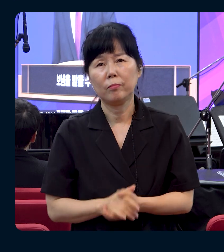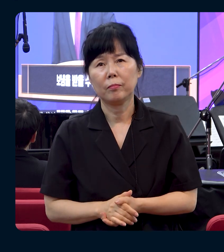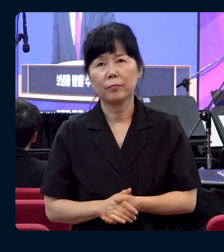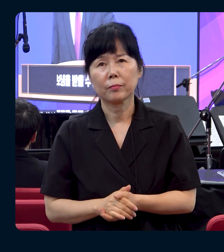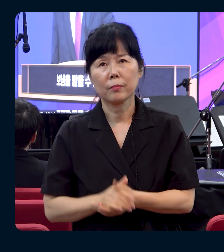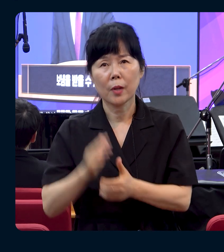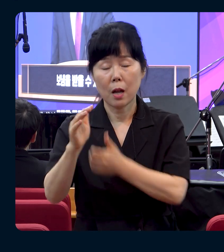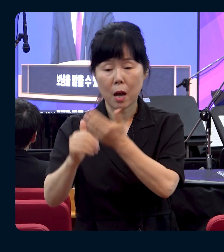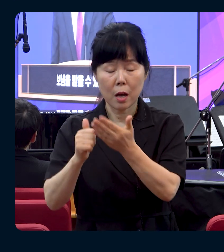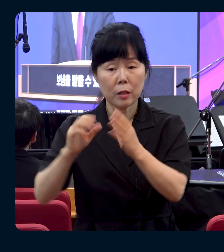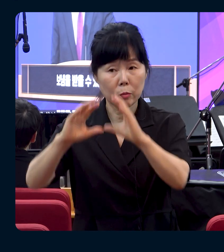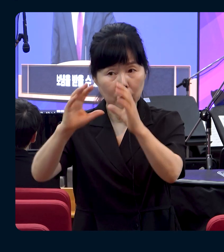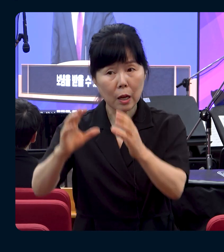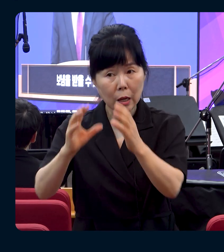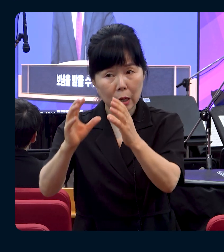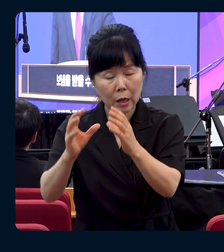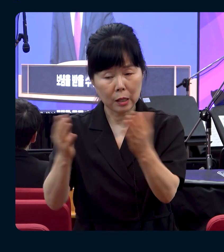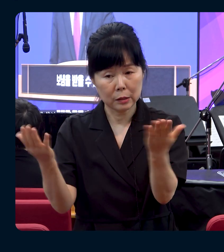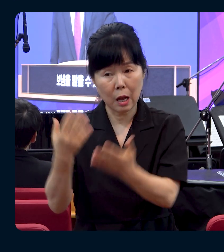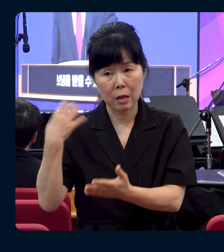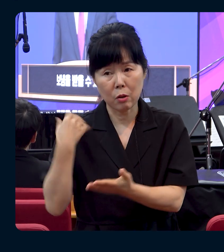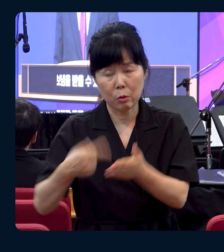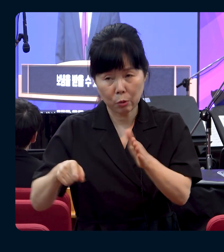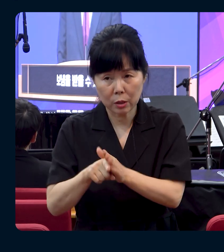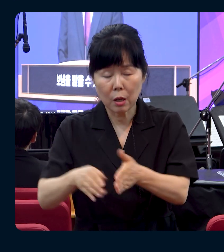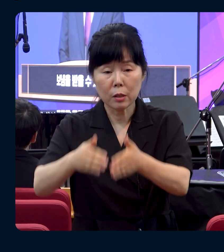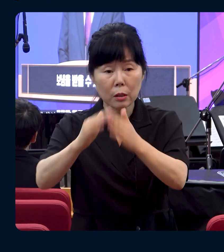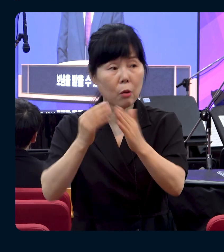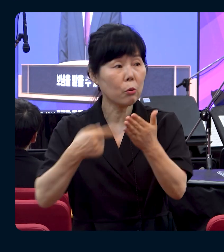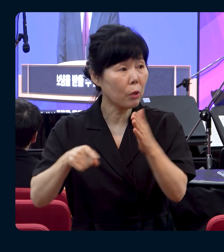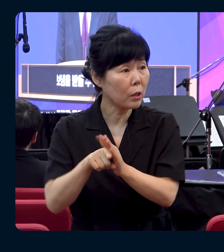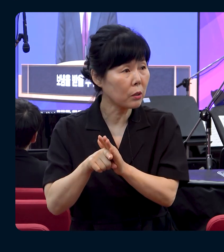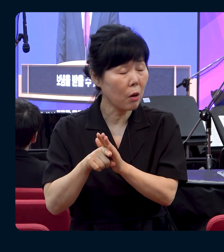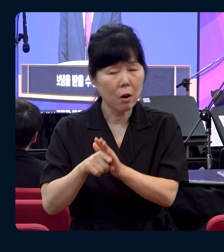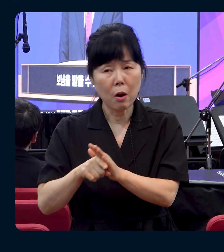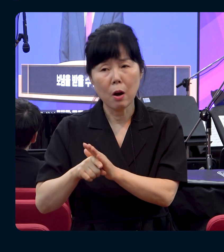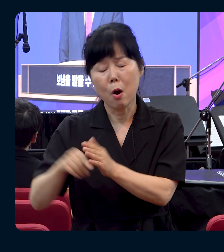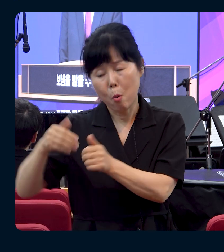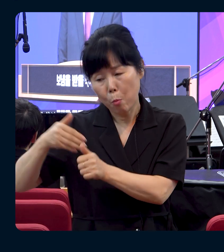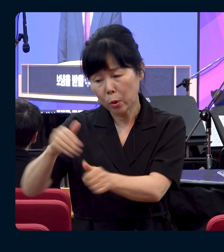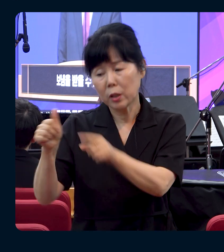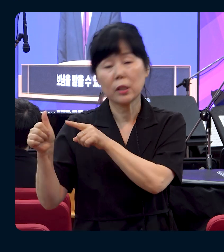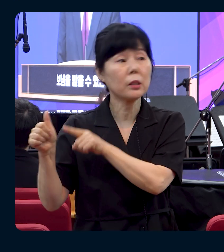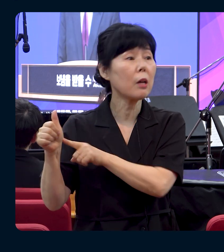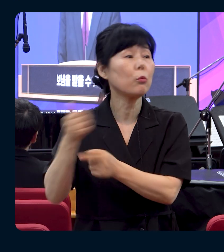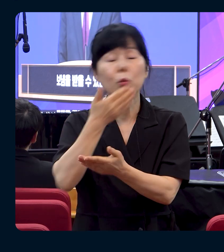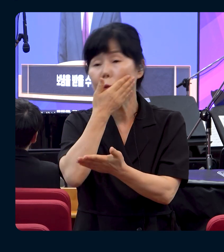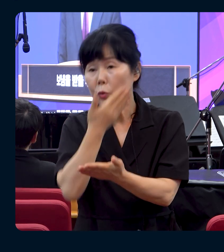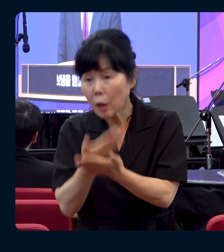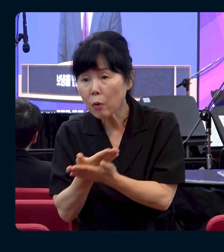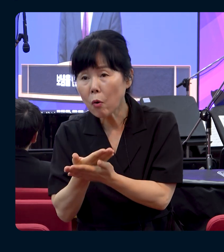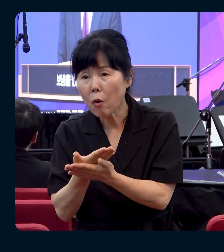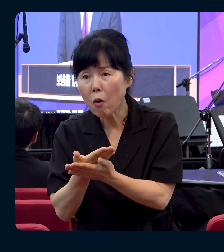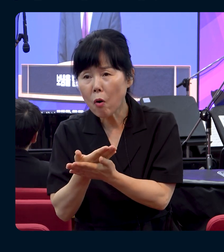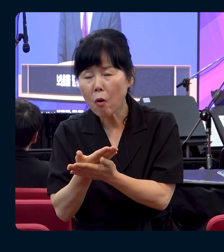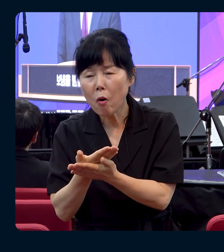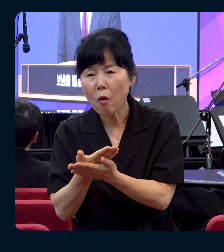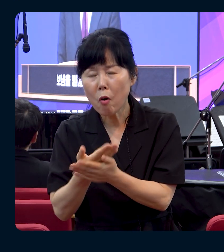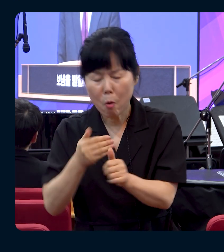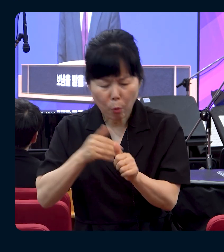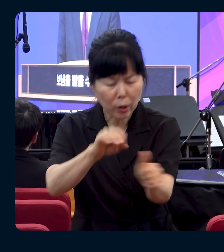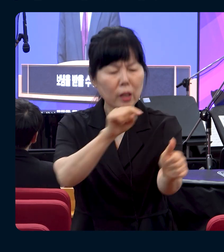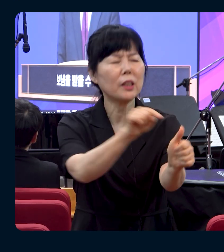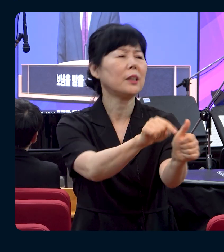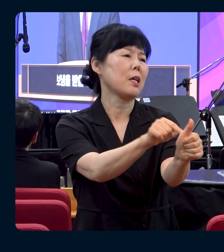하나님의 나라를 건설하는 데 있어서 보낼 수 있는 사람도 중요하지만, 훨씬 더 중요한 것은